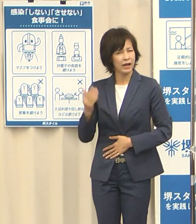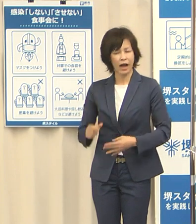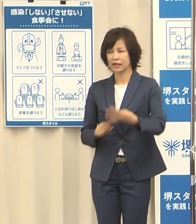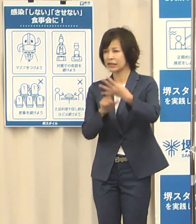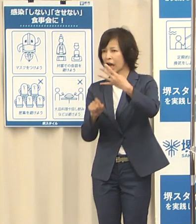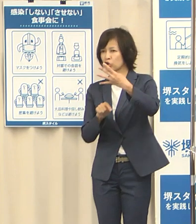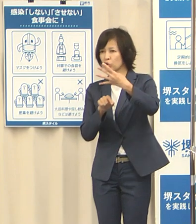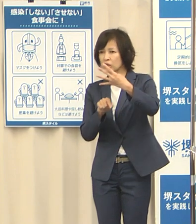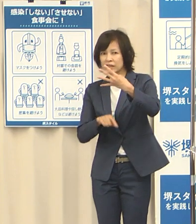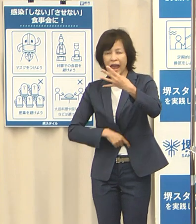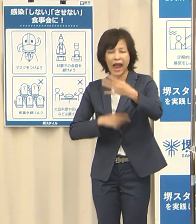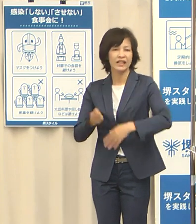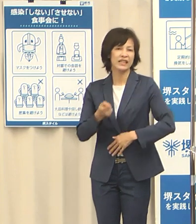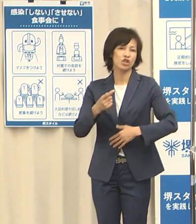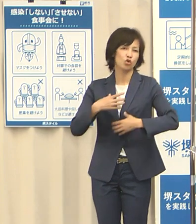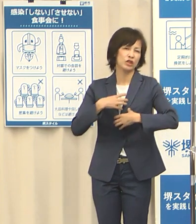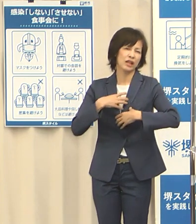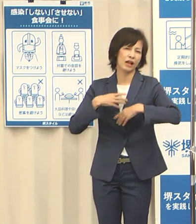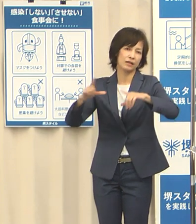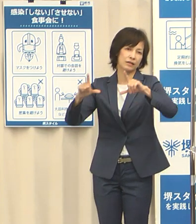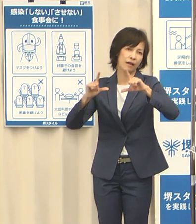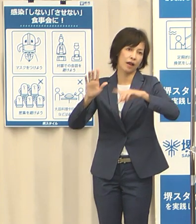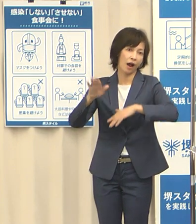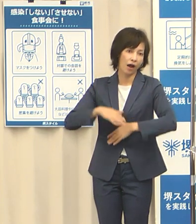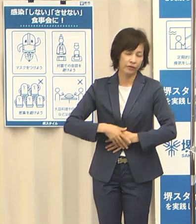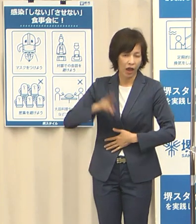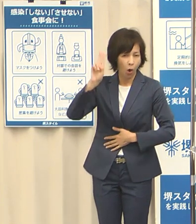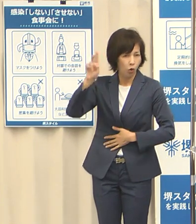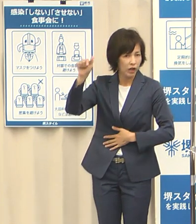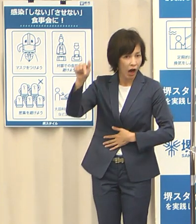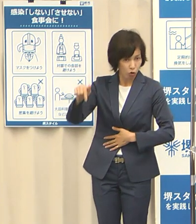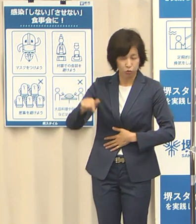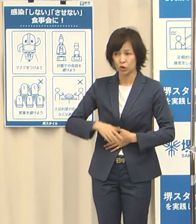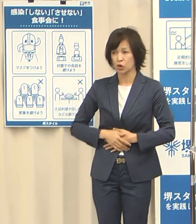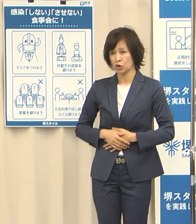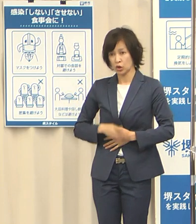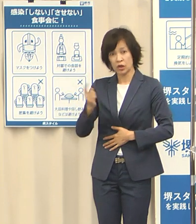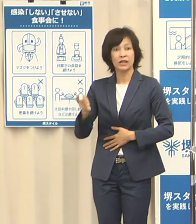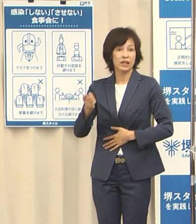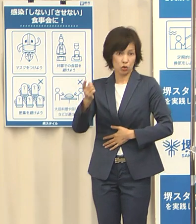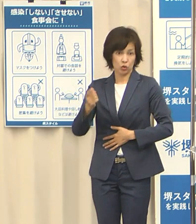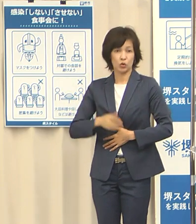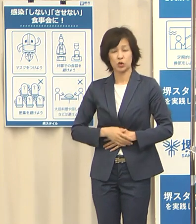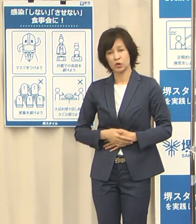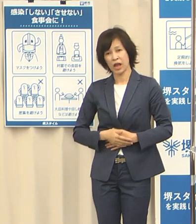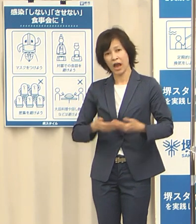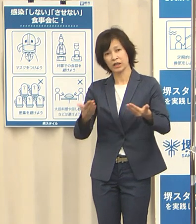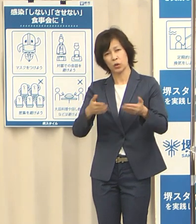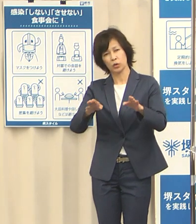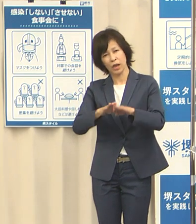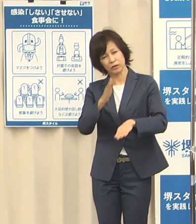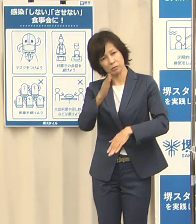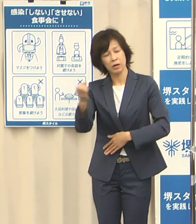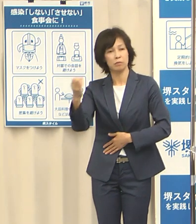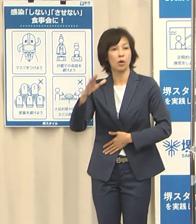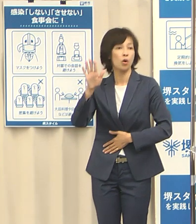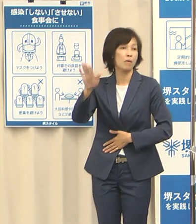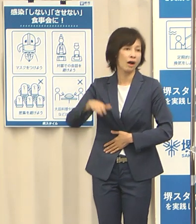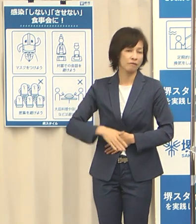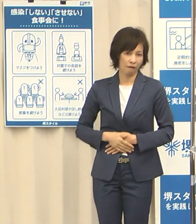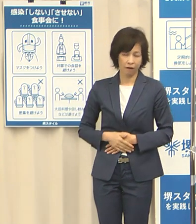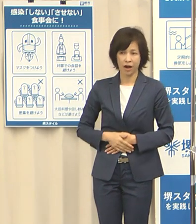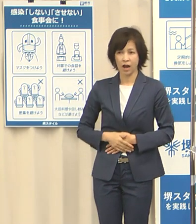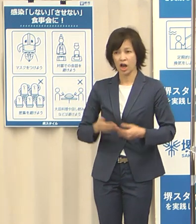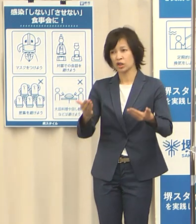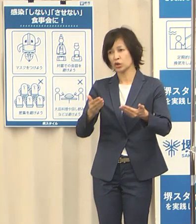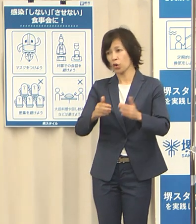時点では緊急事態宣言があって、大阪府の緊急事態措置で休業要請もありました。その中で出勤抑制等を行って